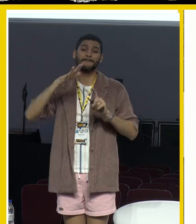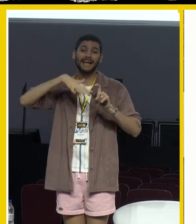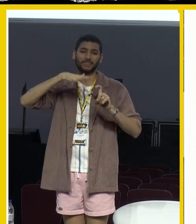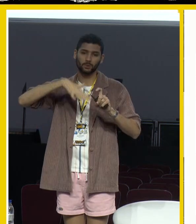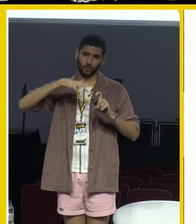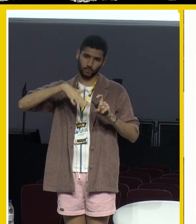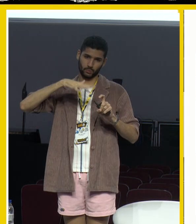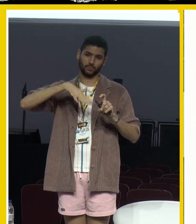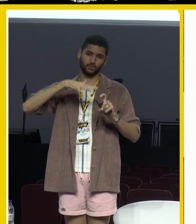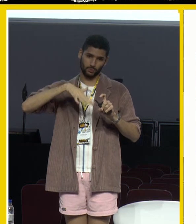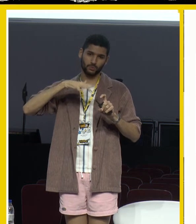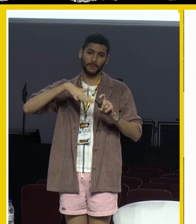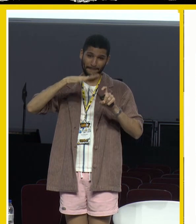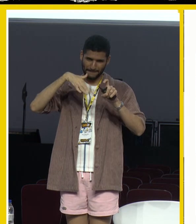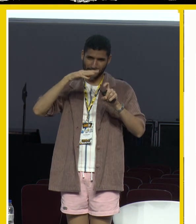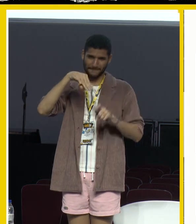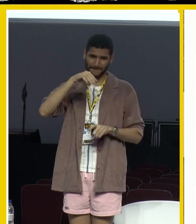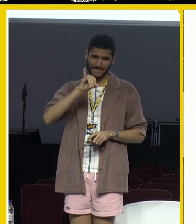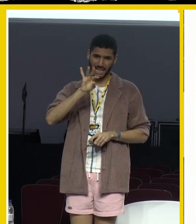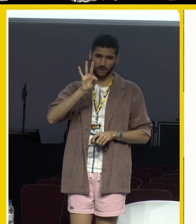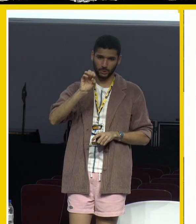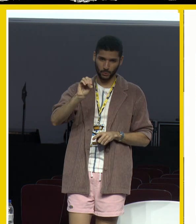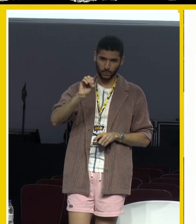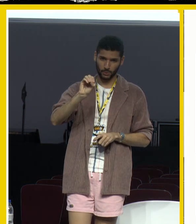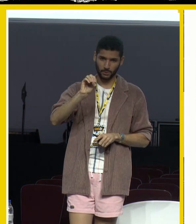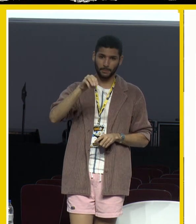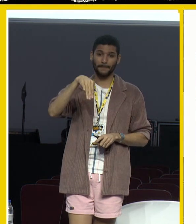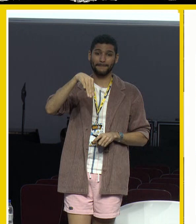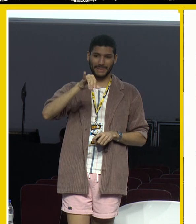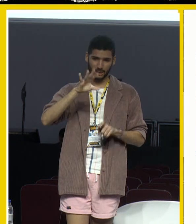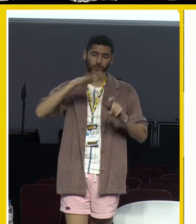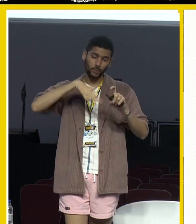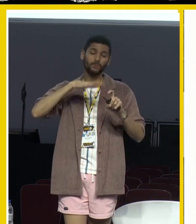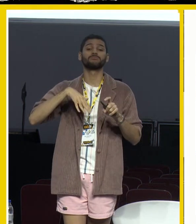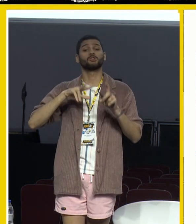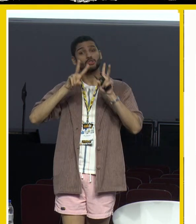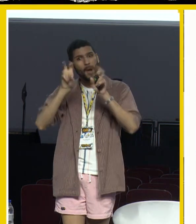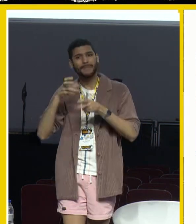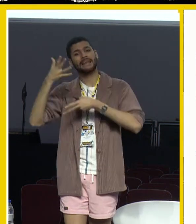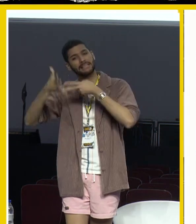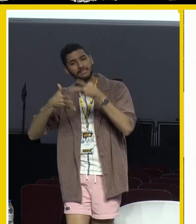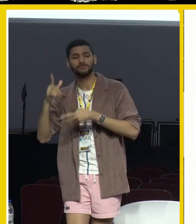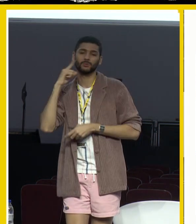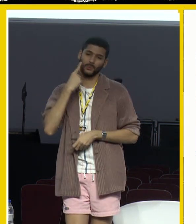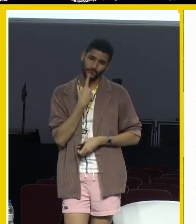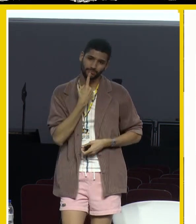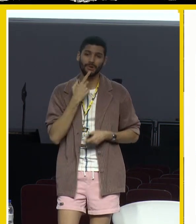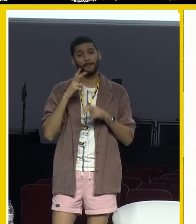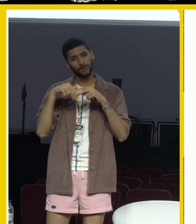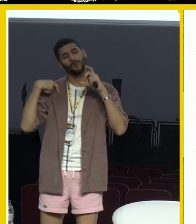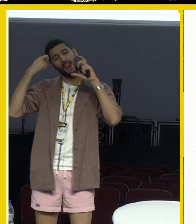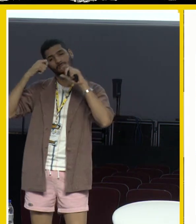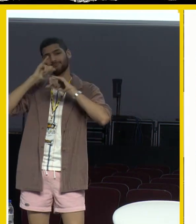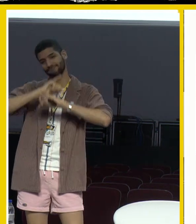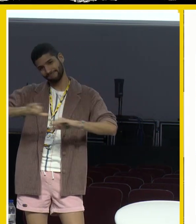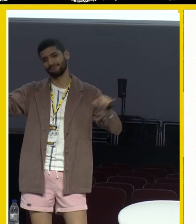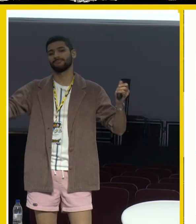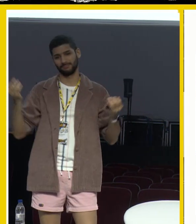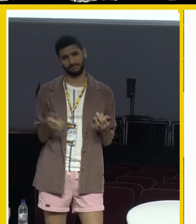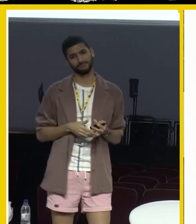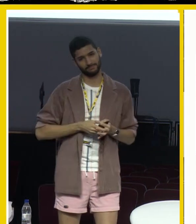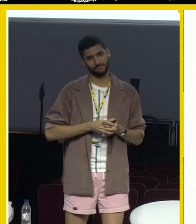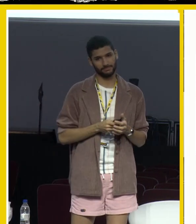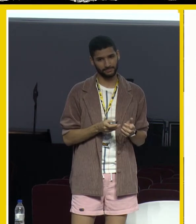o preconceito das pessoas e desvendar alguns mitos que existe sobre a líbia e sobre o surdo